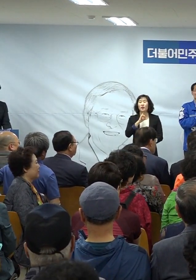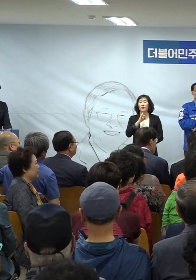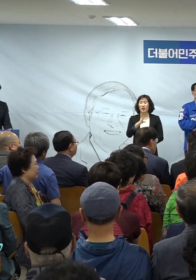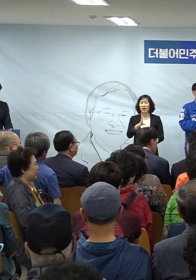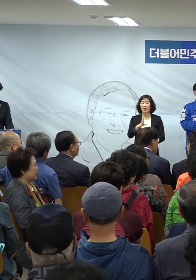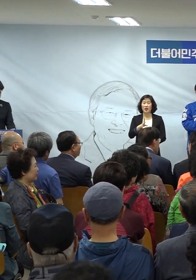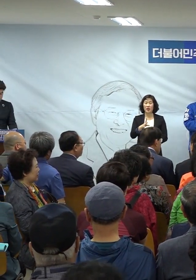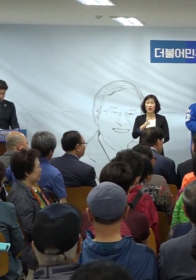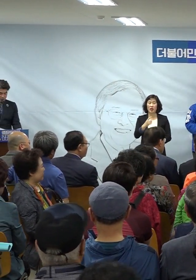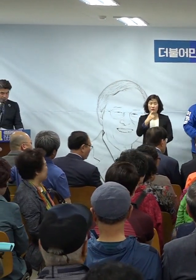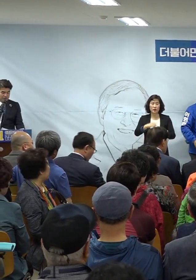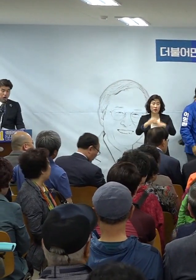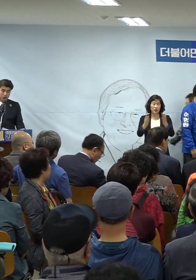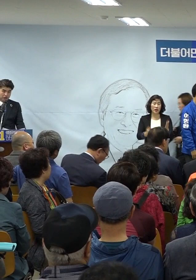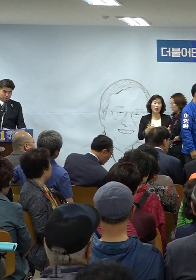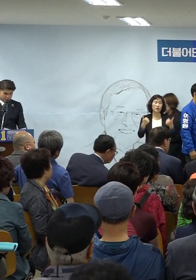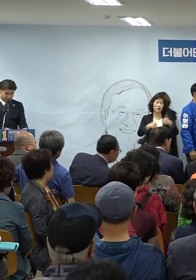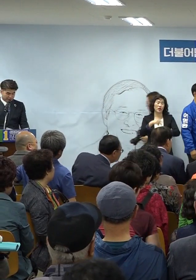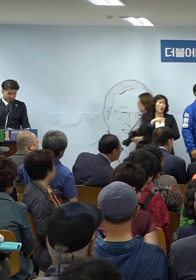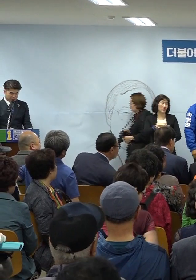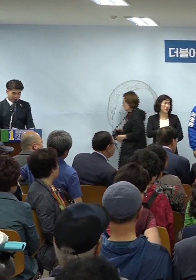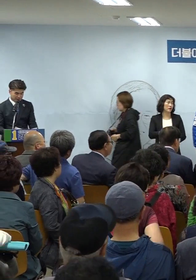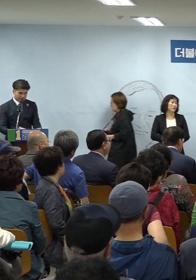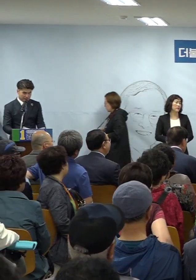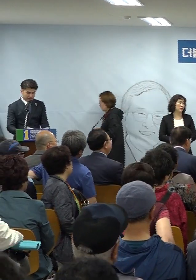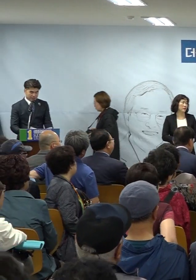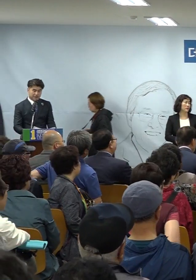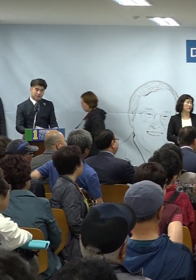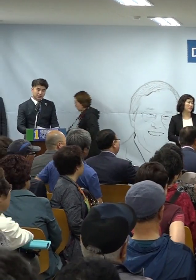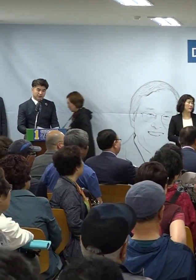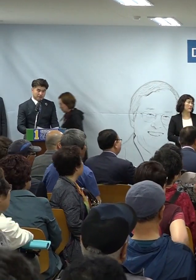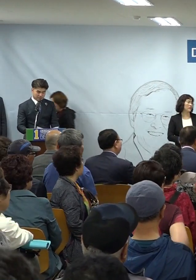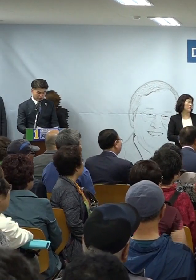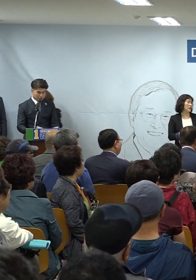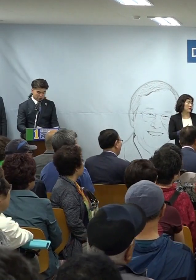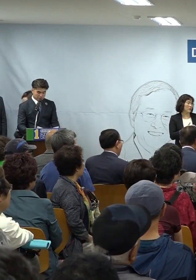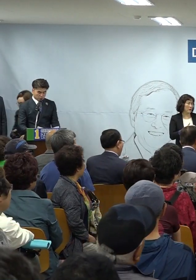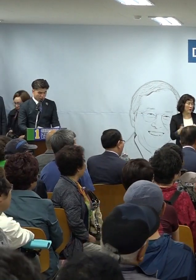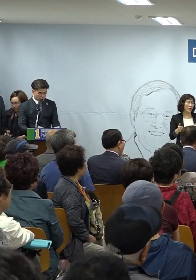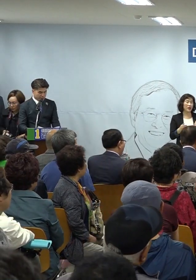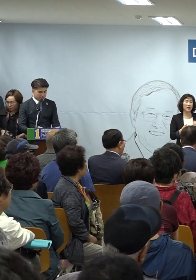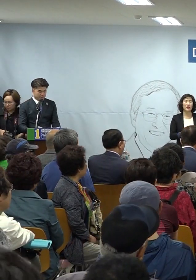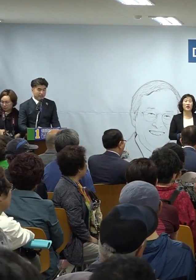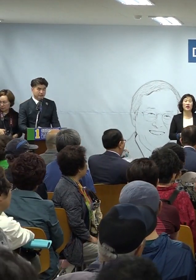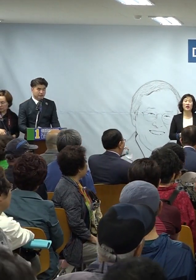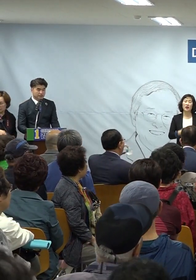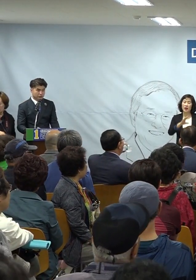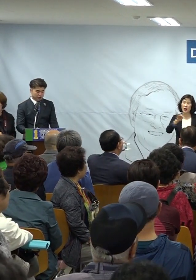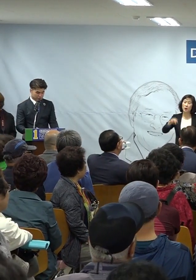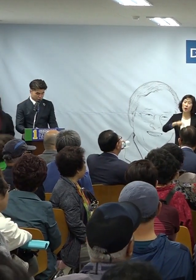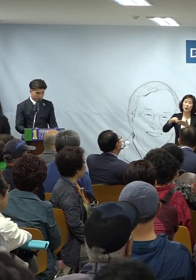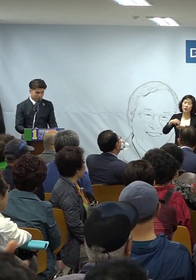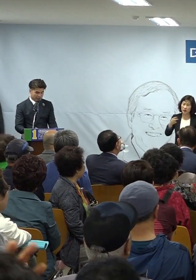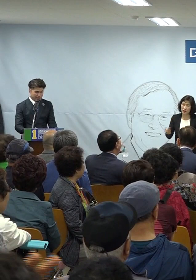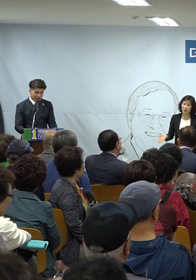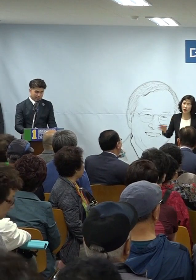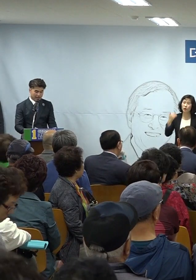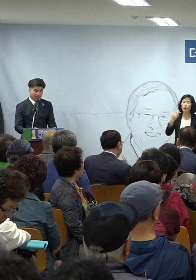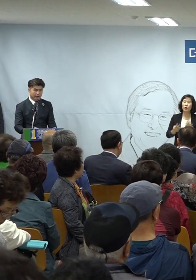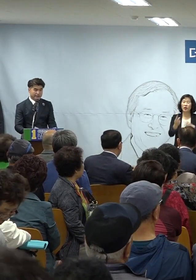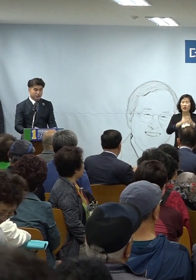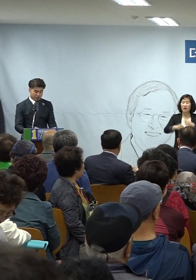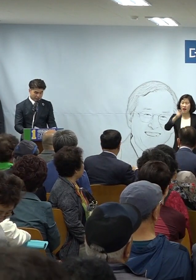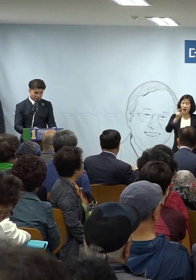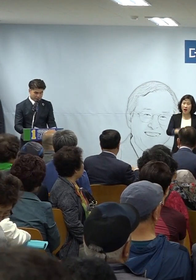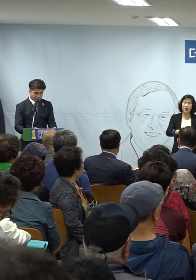유일한 더불어민주당 현역 국회의원입니다. 그래서 때론 외롭겠지만 그 누구보다